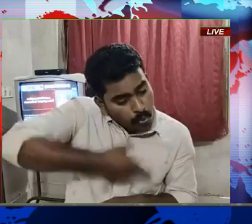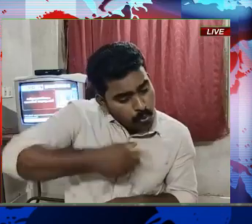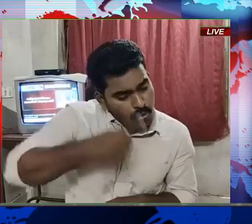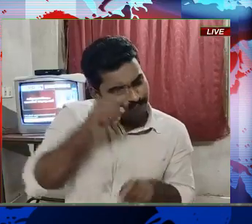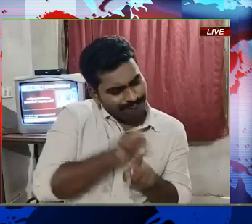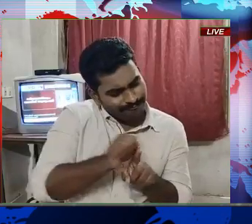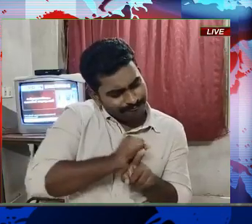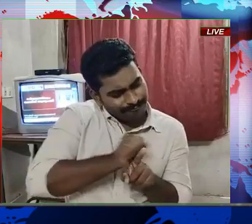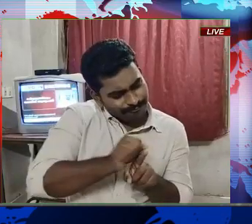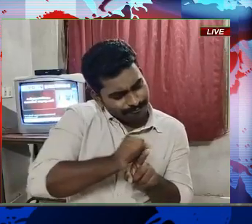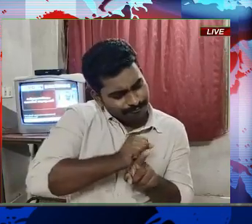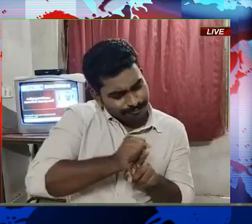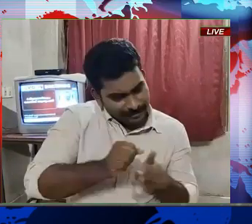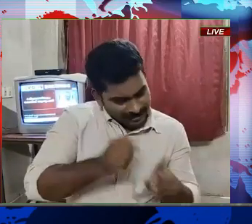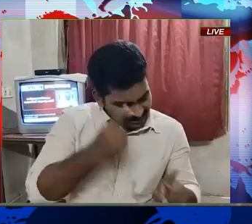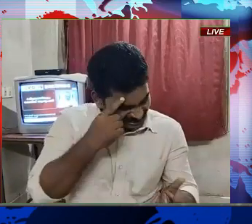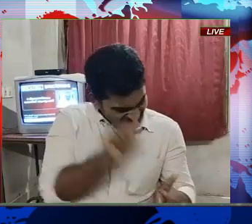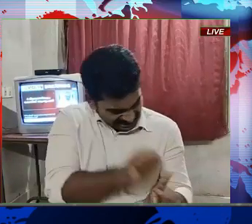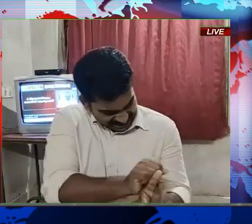മദ്യഷാപ്പുകൾ